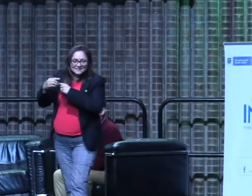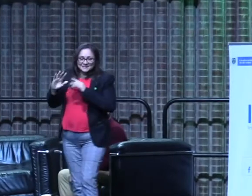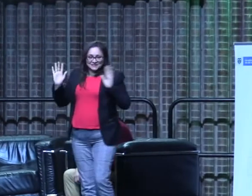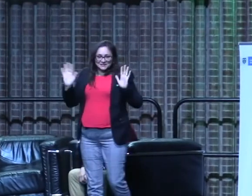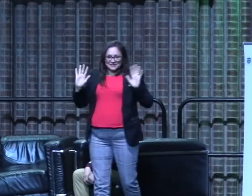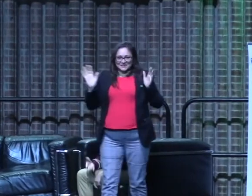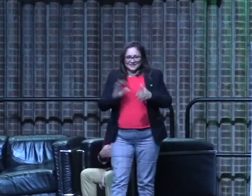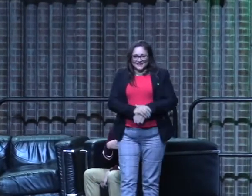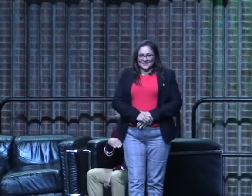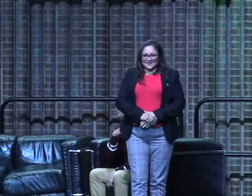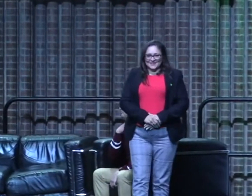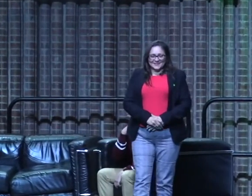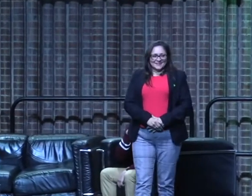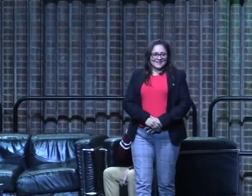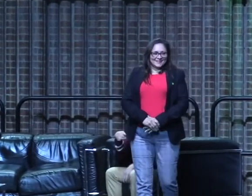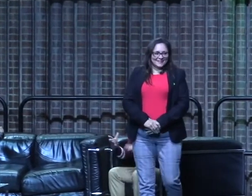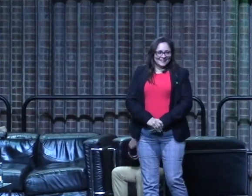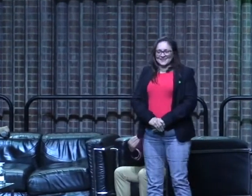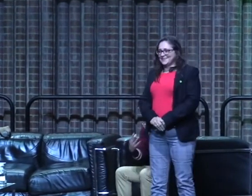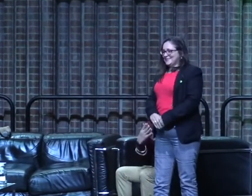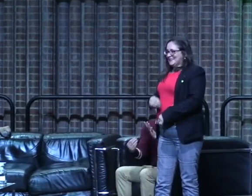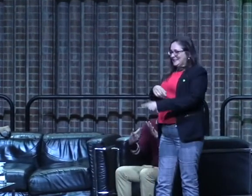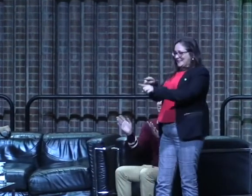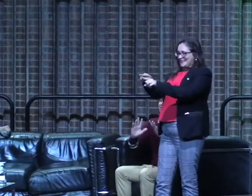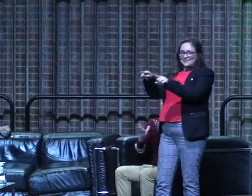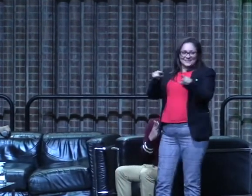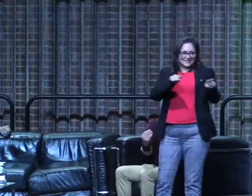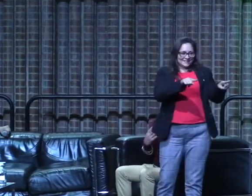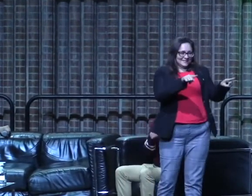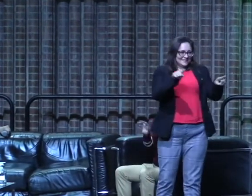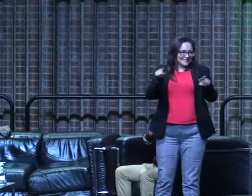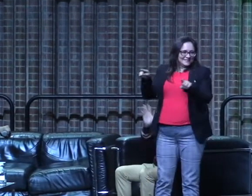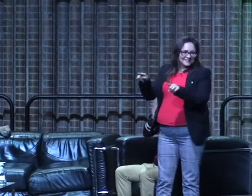¿Repito otra vez todo? No.